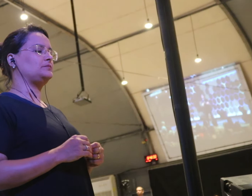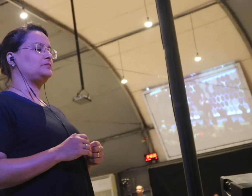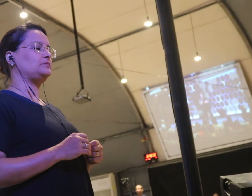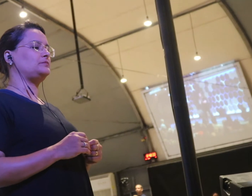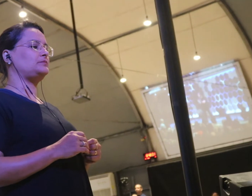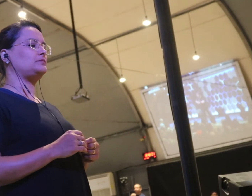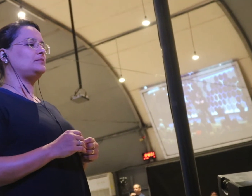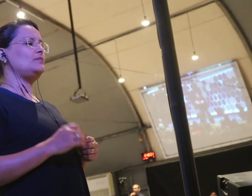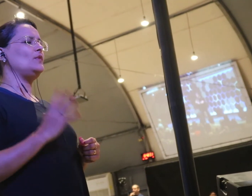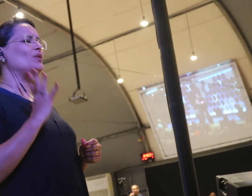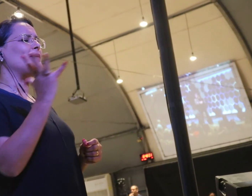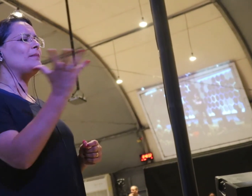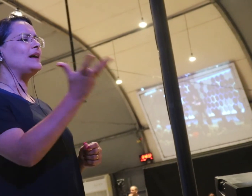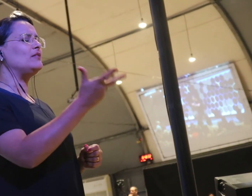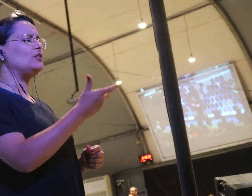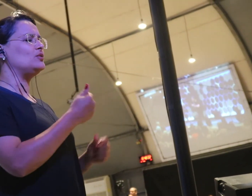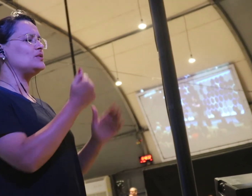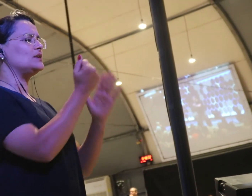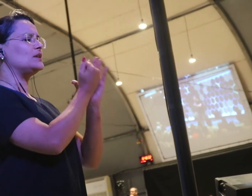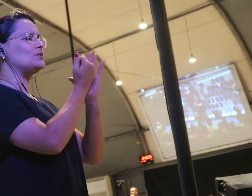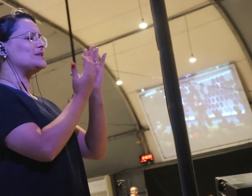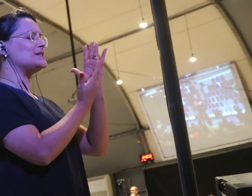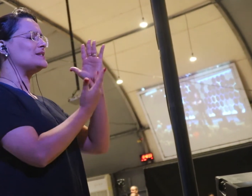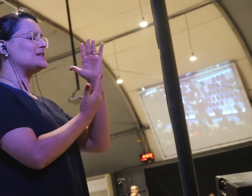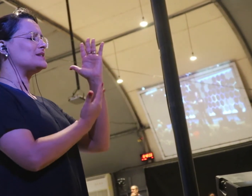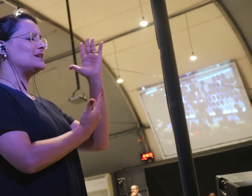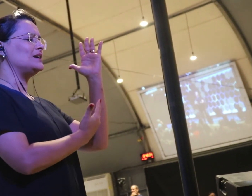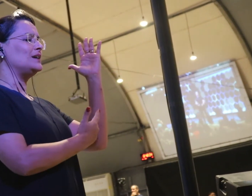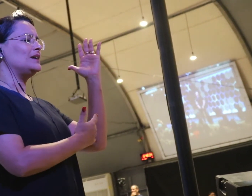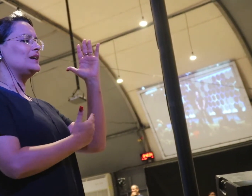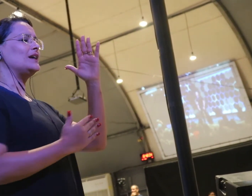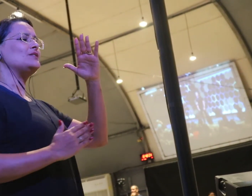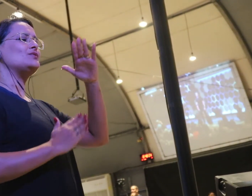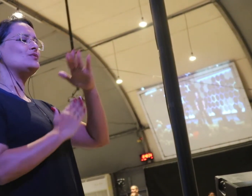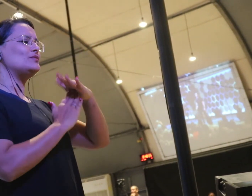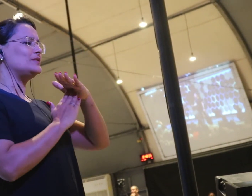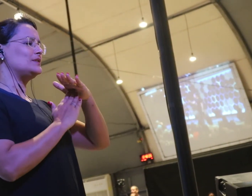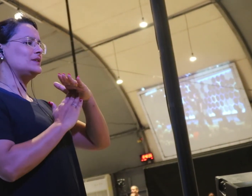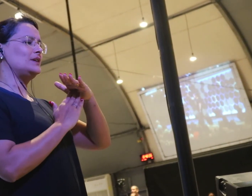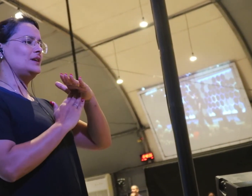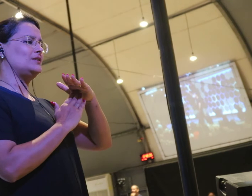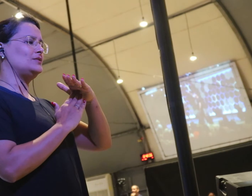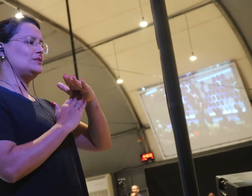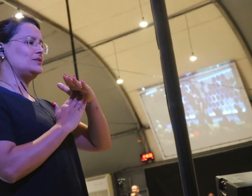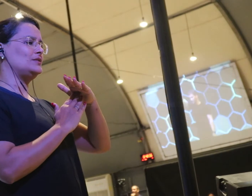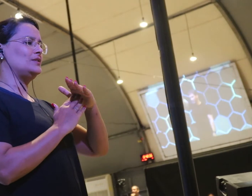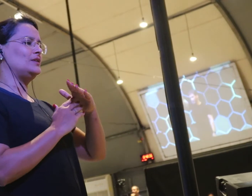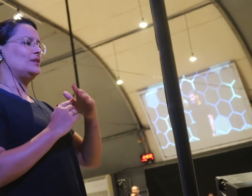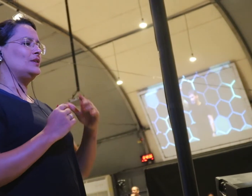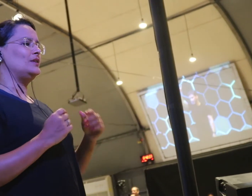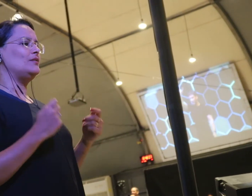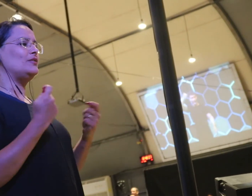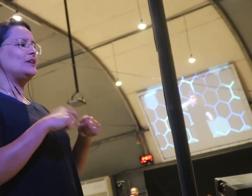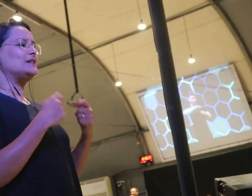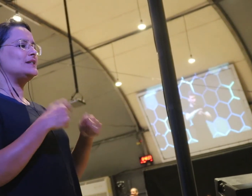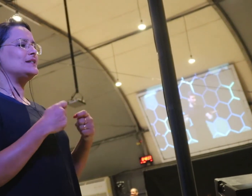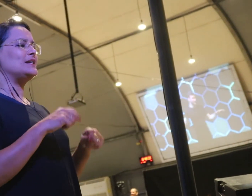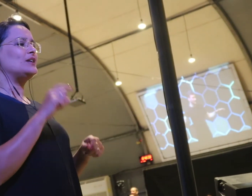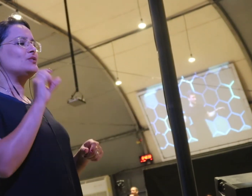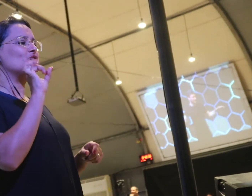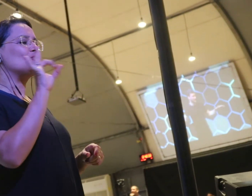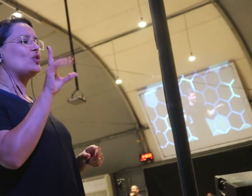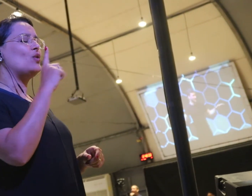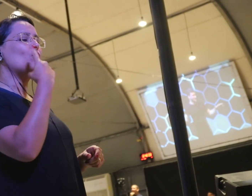isso, o que é maravilhoso é que o sangue dele é totalmente suficiente. Foi necessário um sacrifício só,